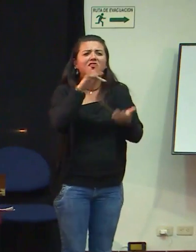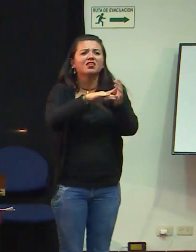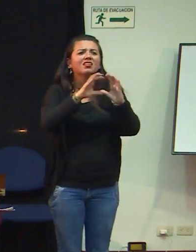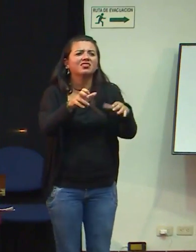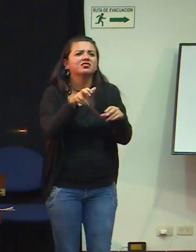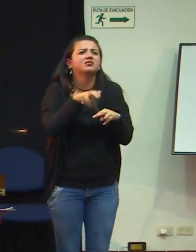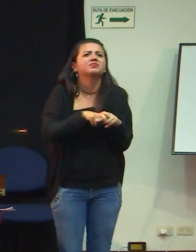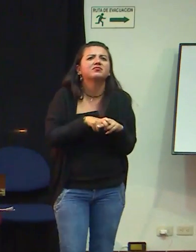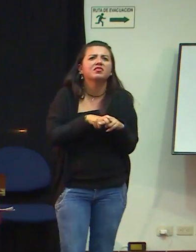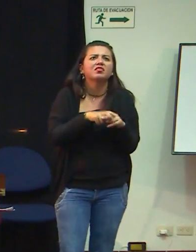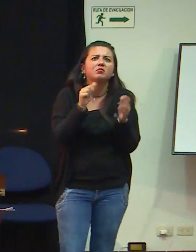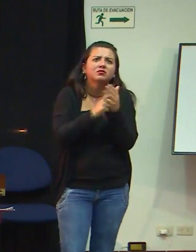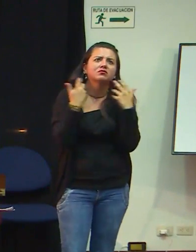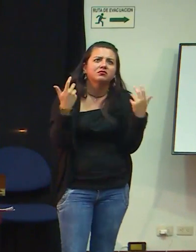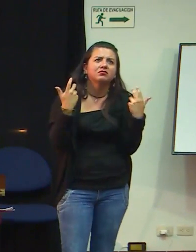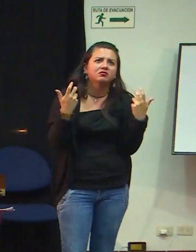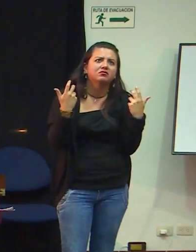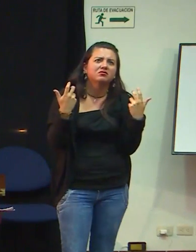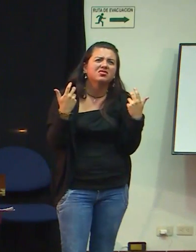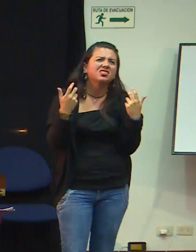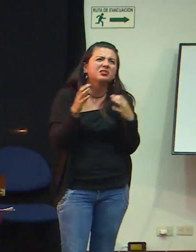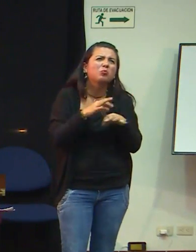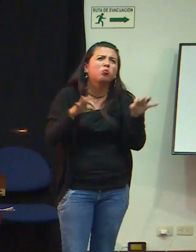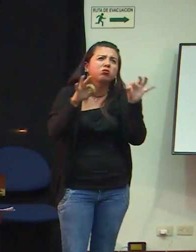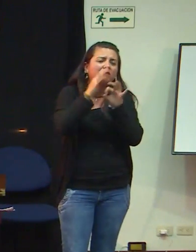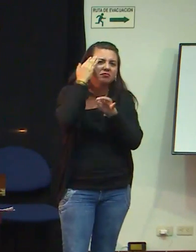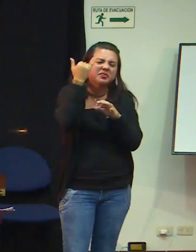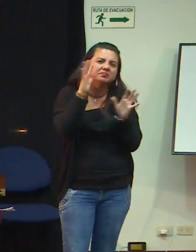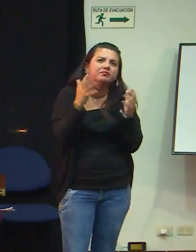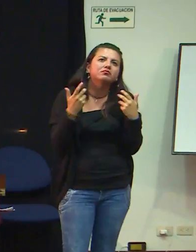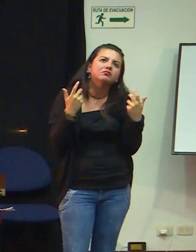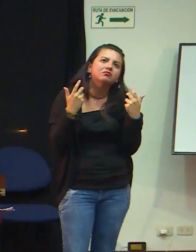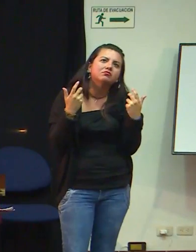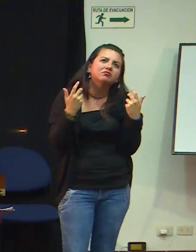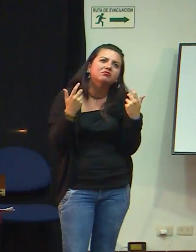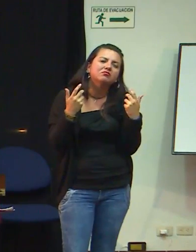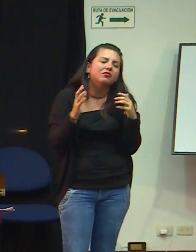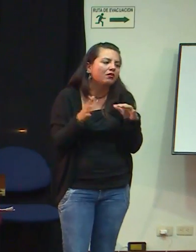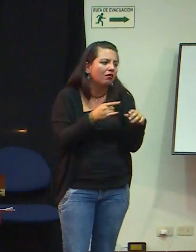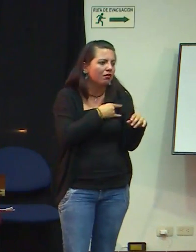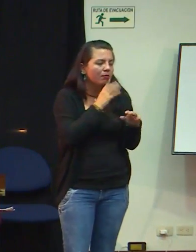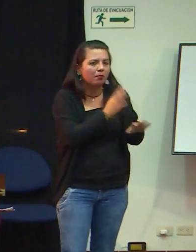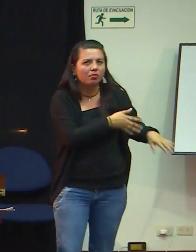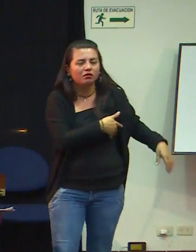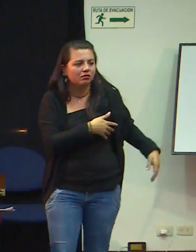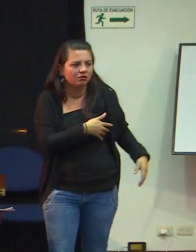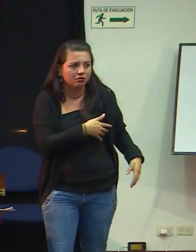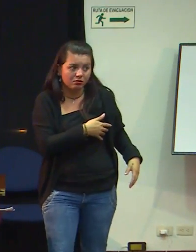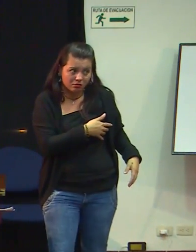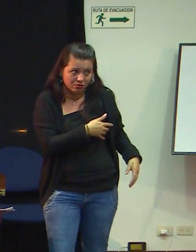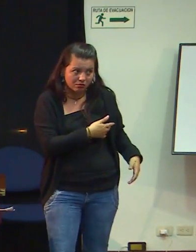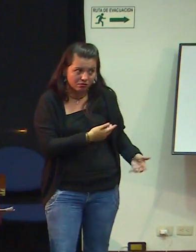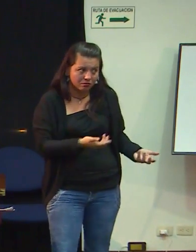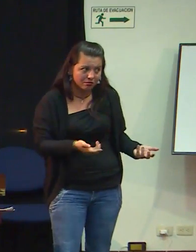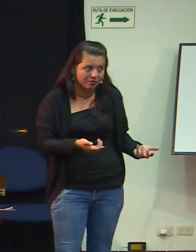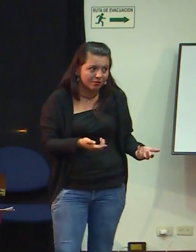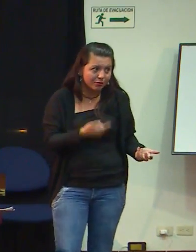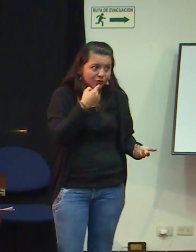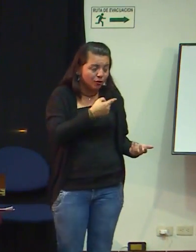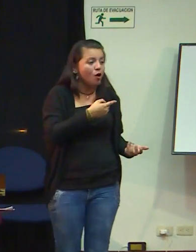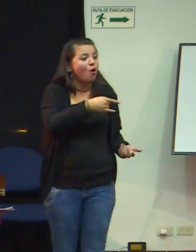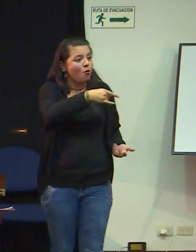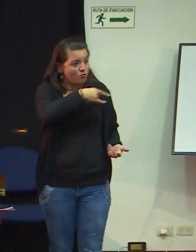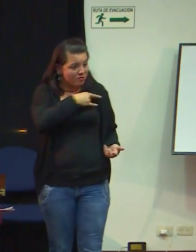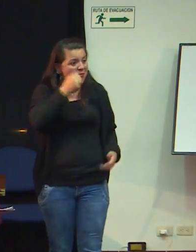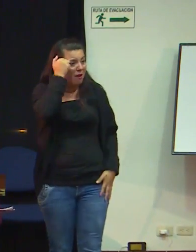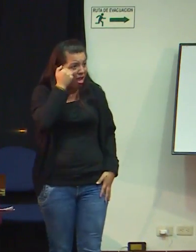unas materias muy importantes académicas y olvidar qué está haciendo esta universidad. Y yo les digo, la universidad pedagógica